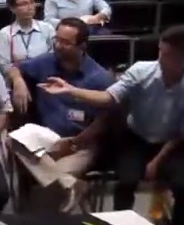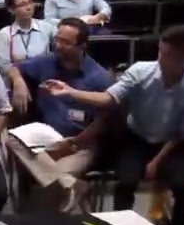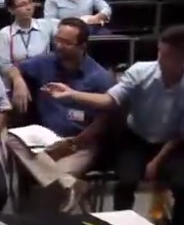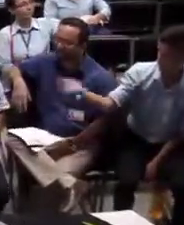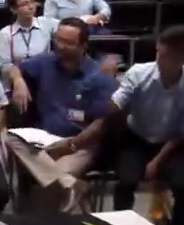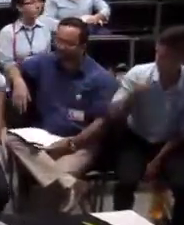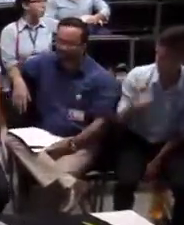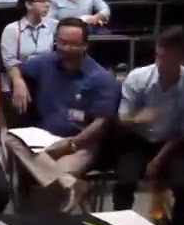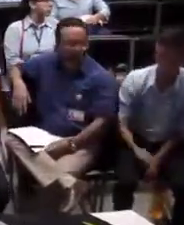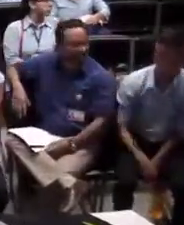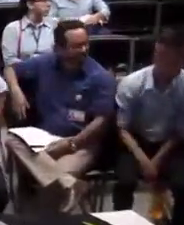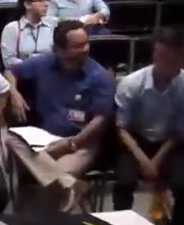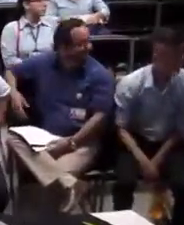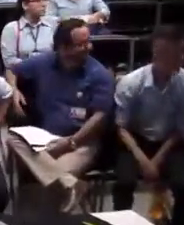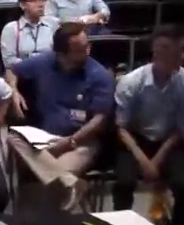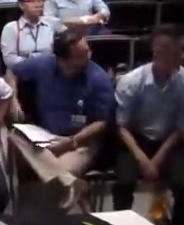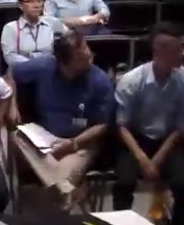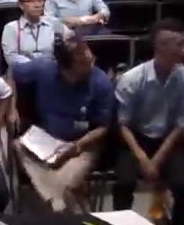Buenas tardes.